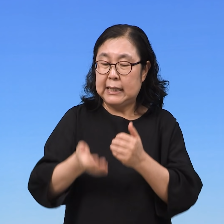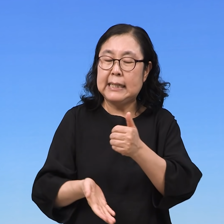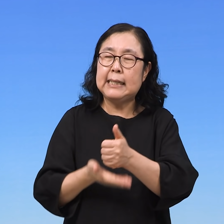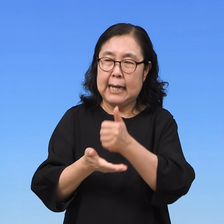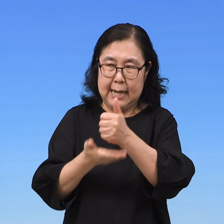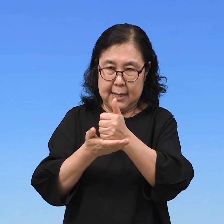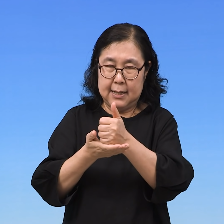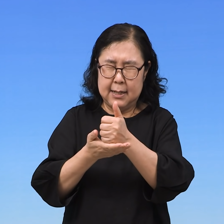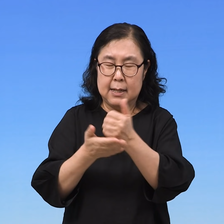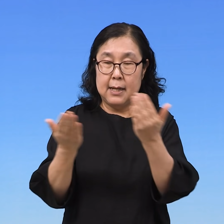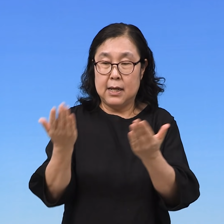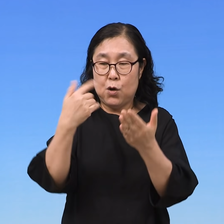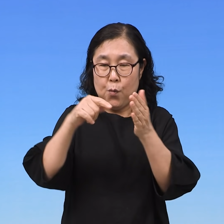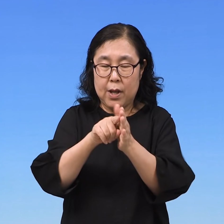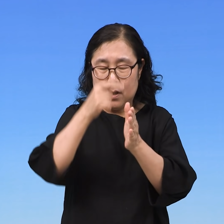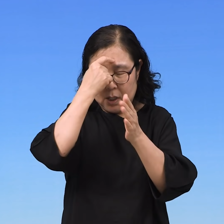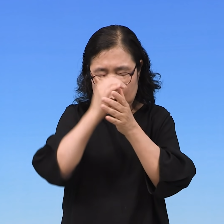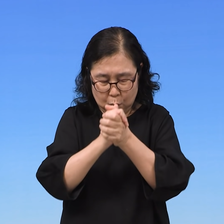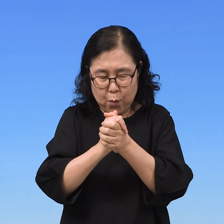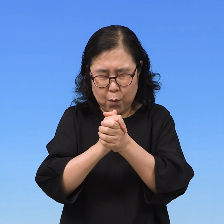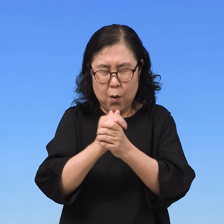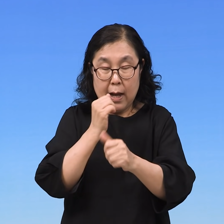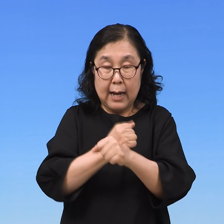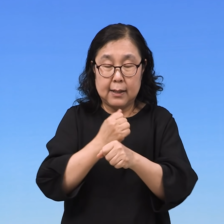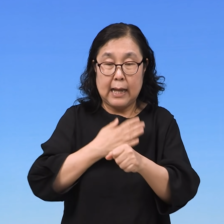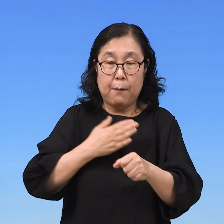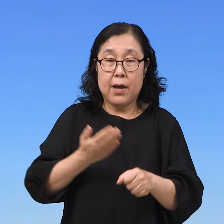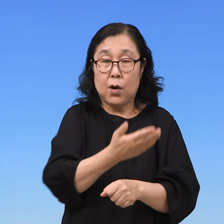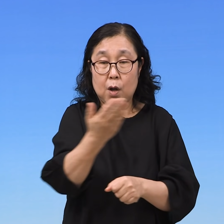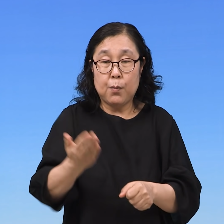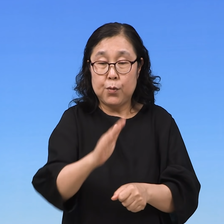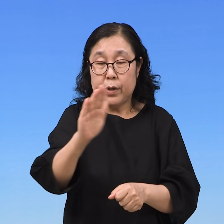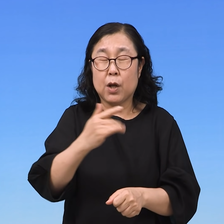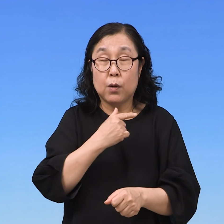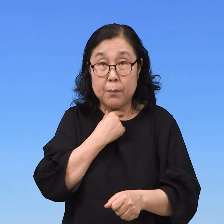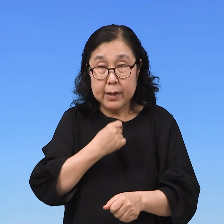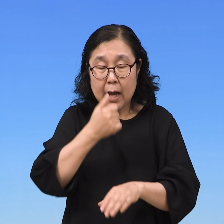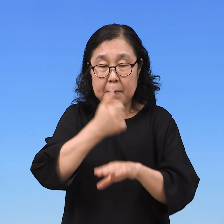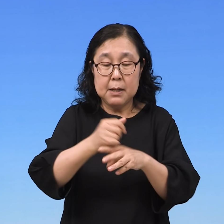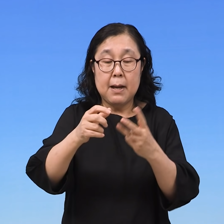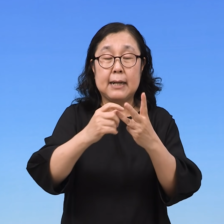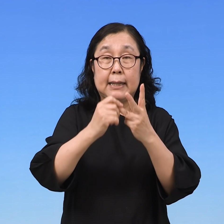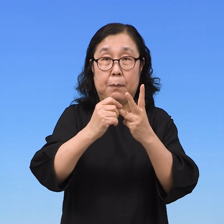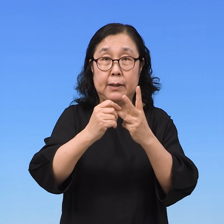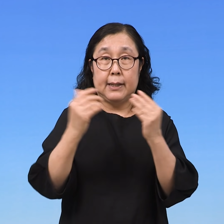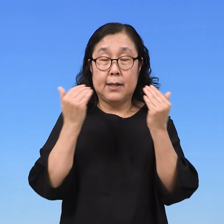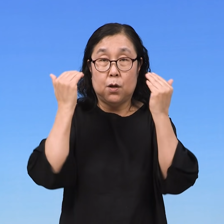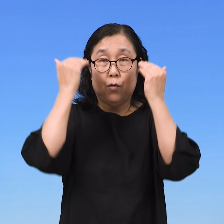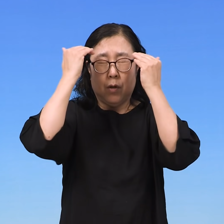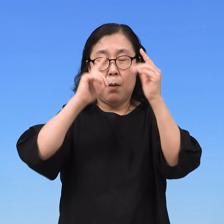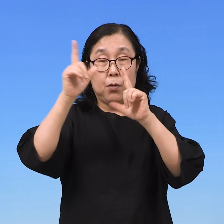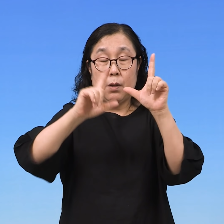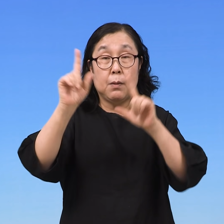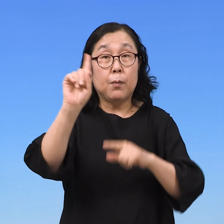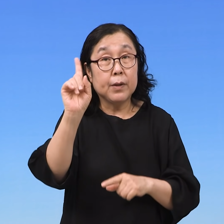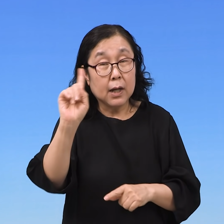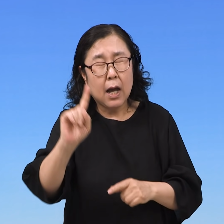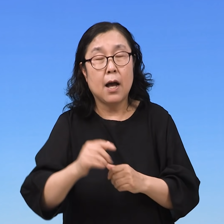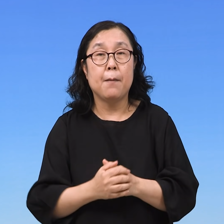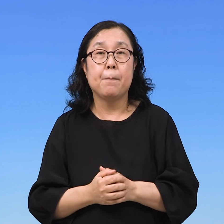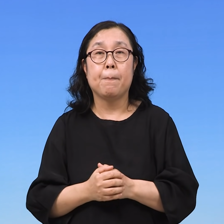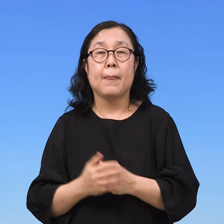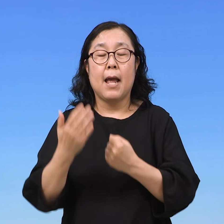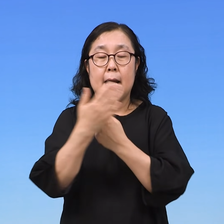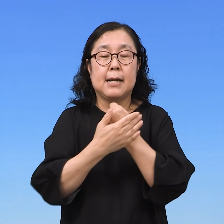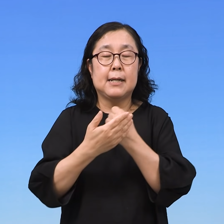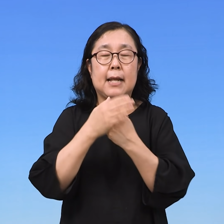여러분 되기를 바랍니다. 마지막 세 번째로 아브라함이 보여주는 성숙의 모습이 뭐냐?